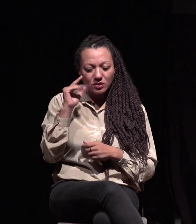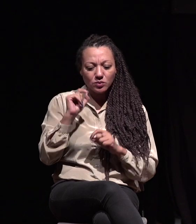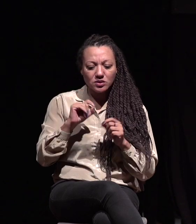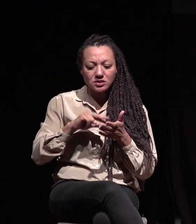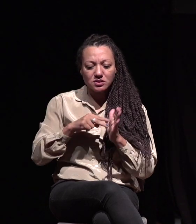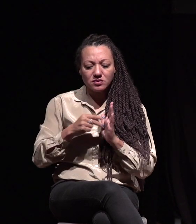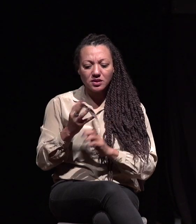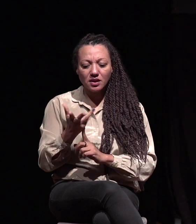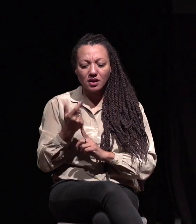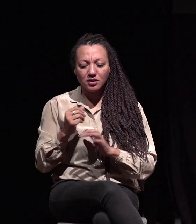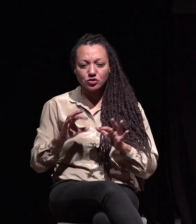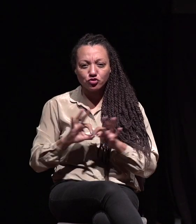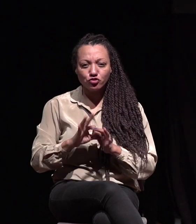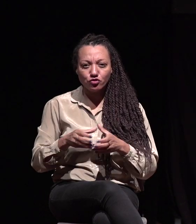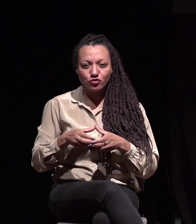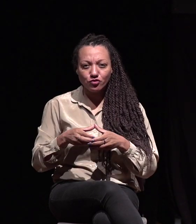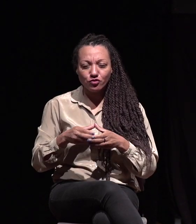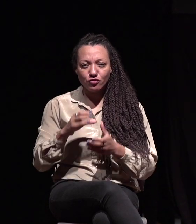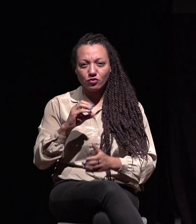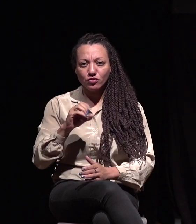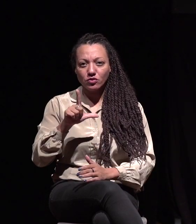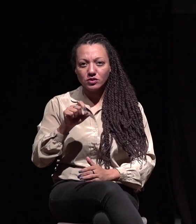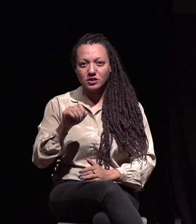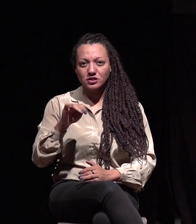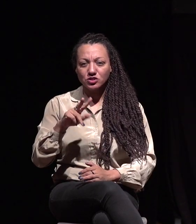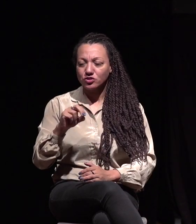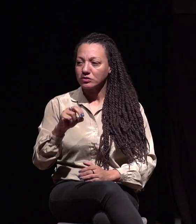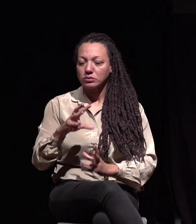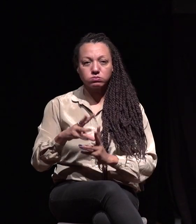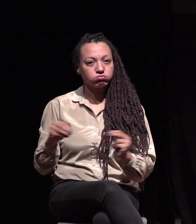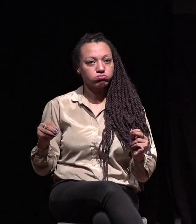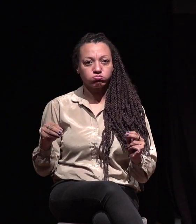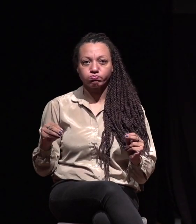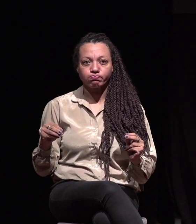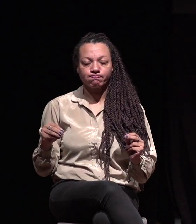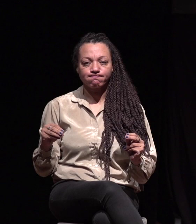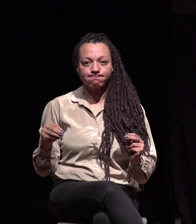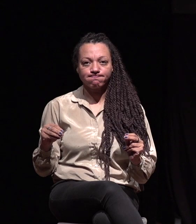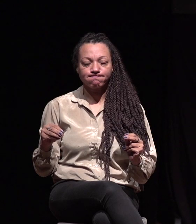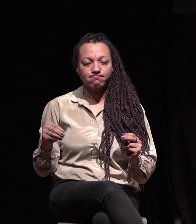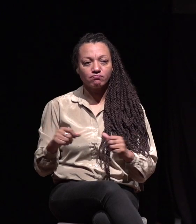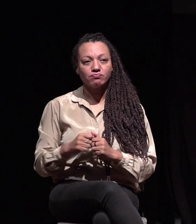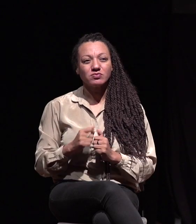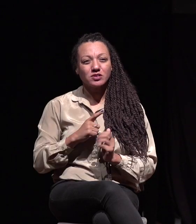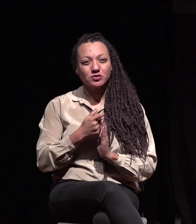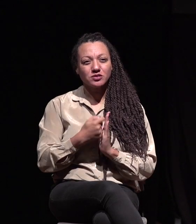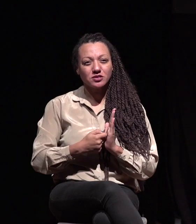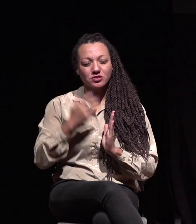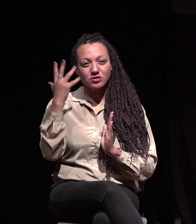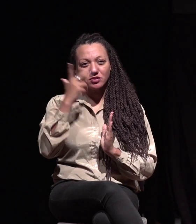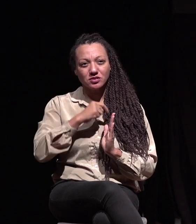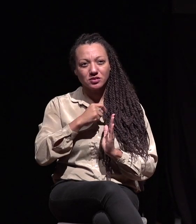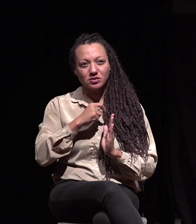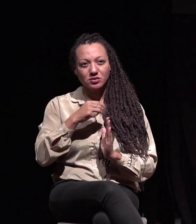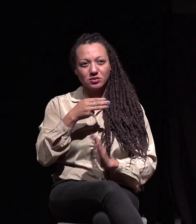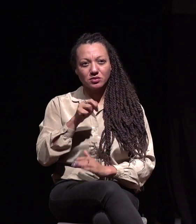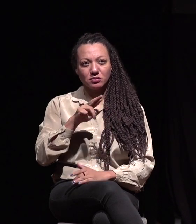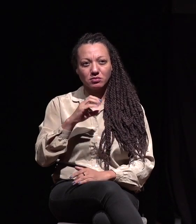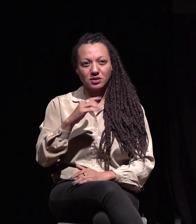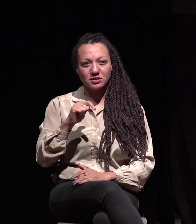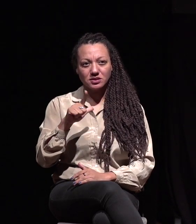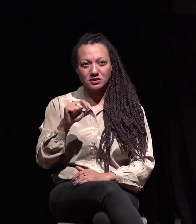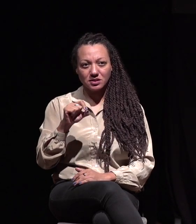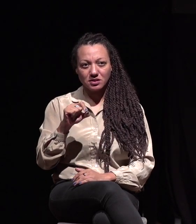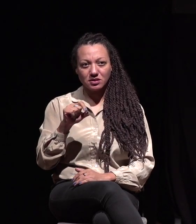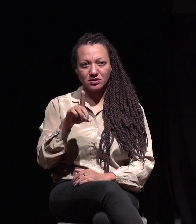arte coletiva, um bem coletivo, caiu por terra. Tem um texto muito bonito do Marcelo Ridente,